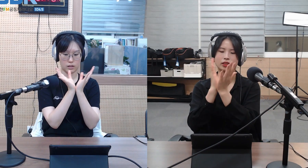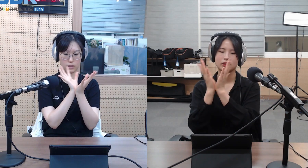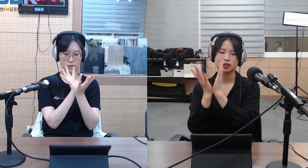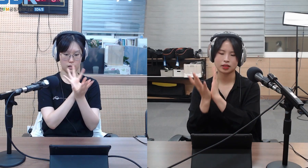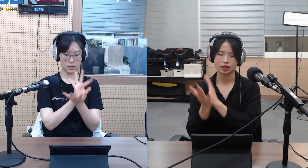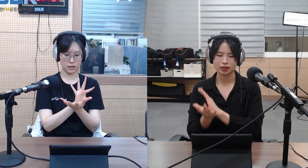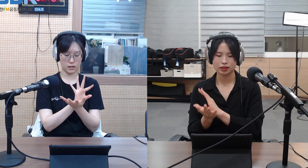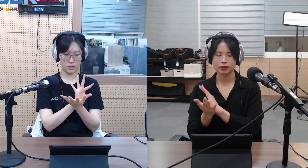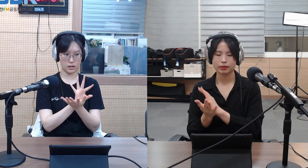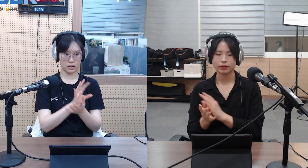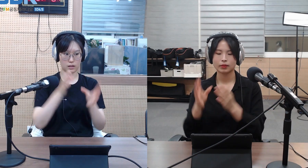피어났지.